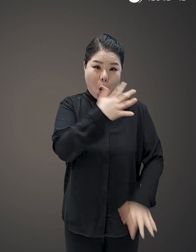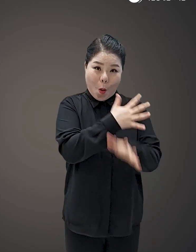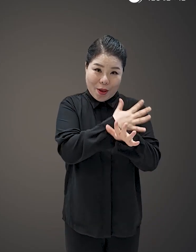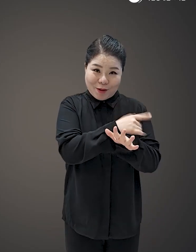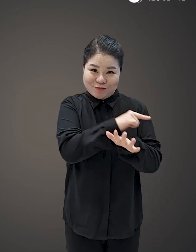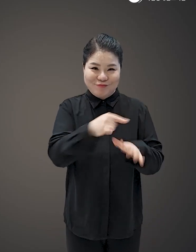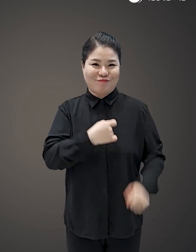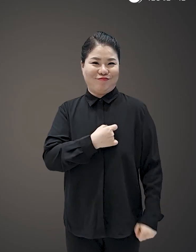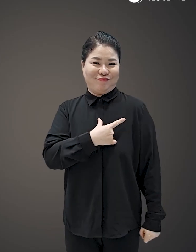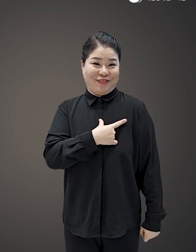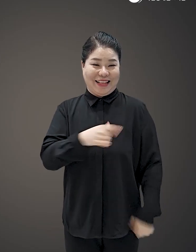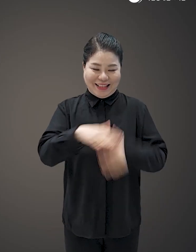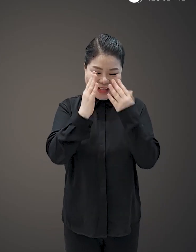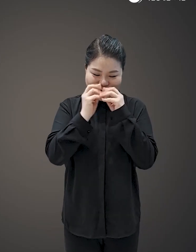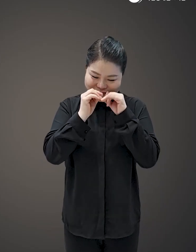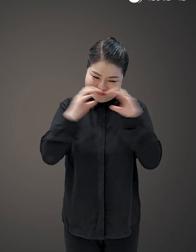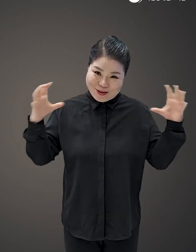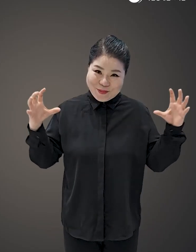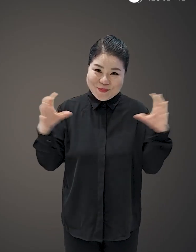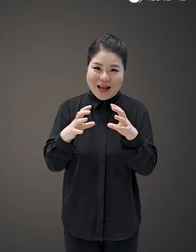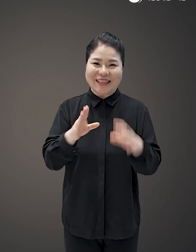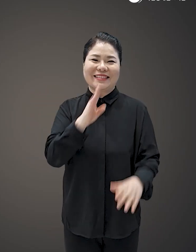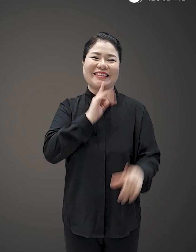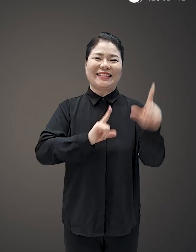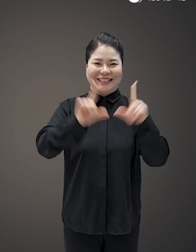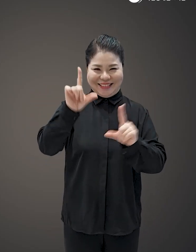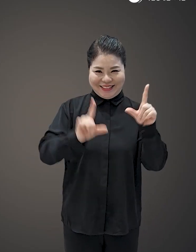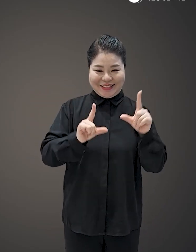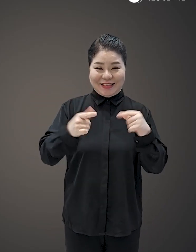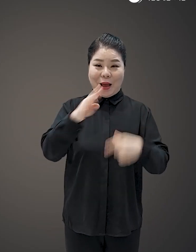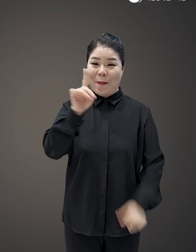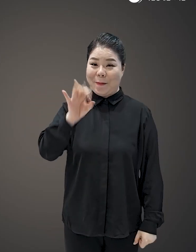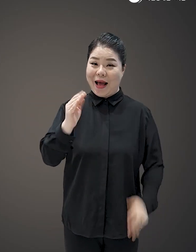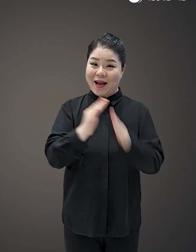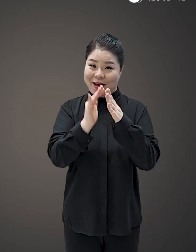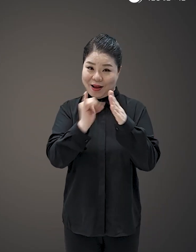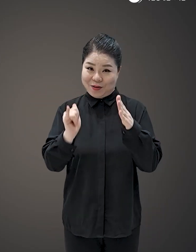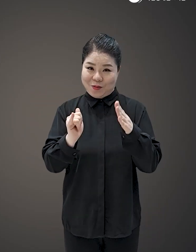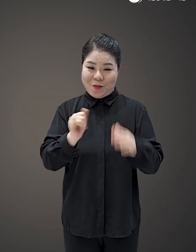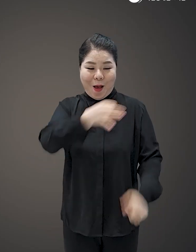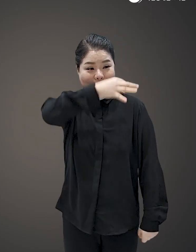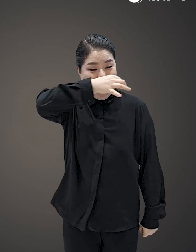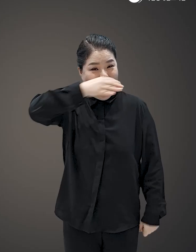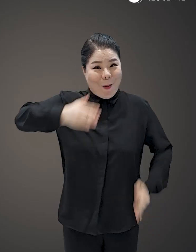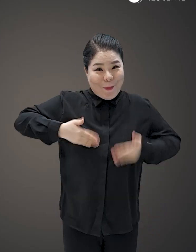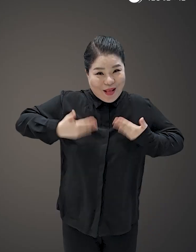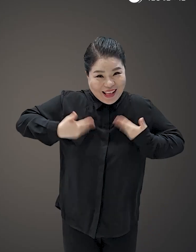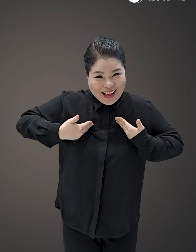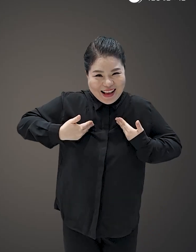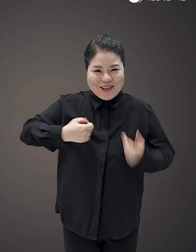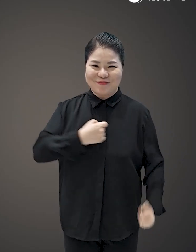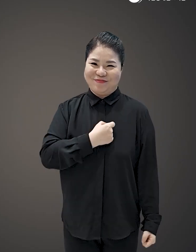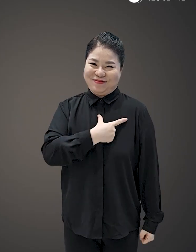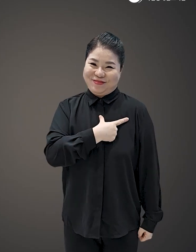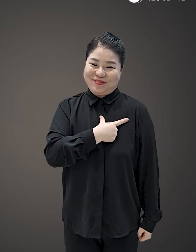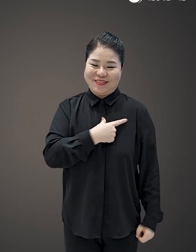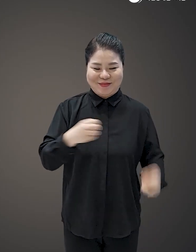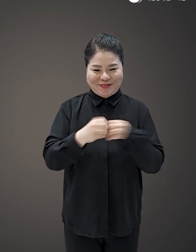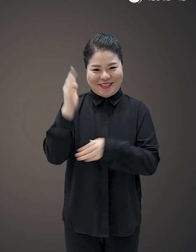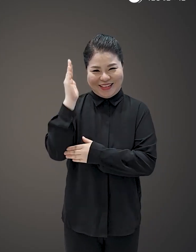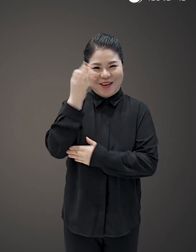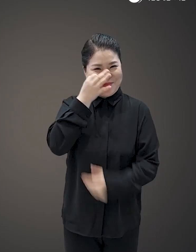코믹부터 힐링까지 다 있는 장르 총집합 현실 가족. 방간의 초하이 텐션 파격 힐링 에세이를 공개합니다.